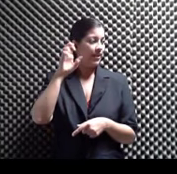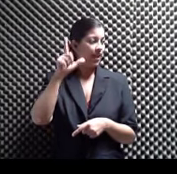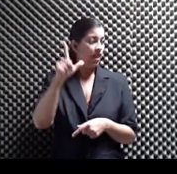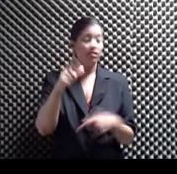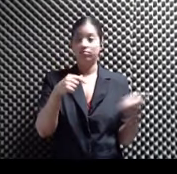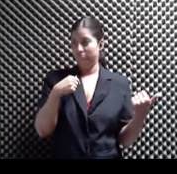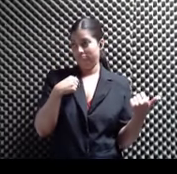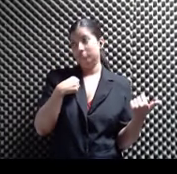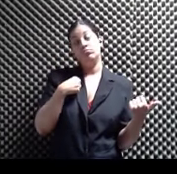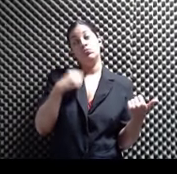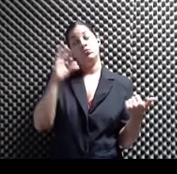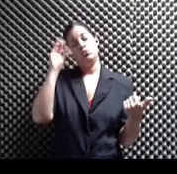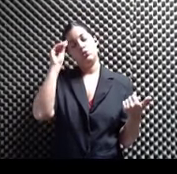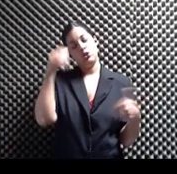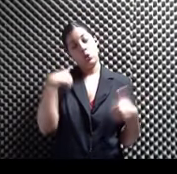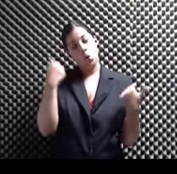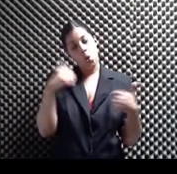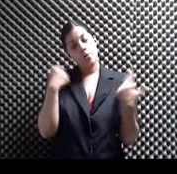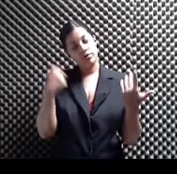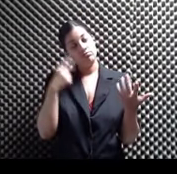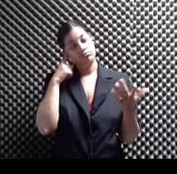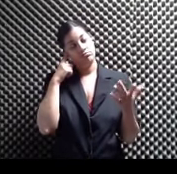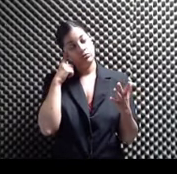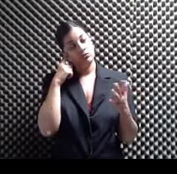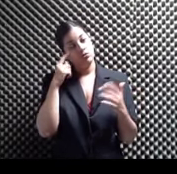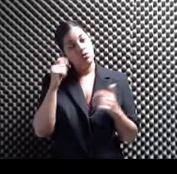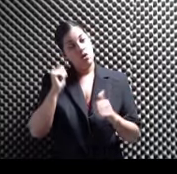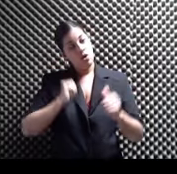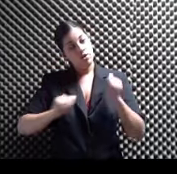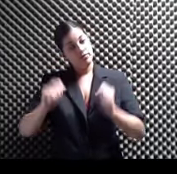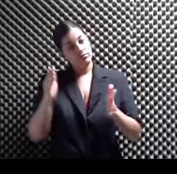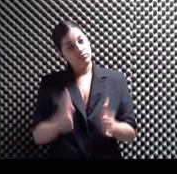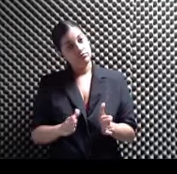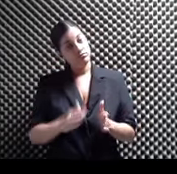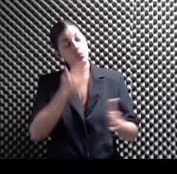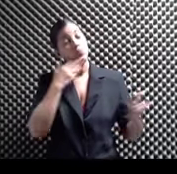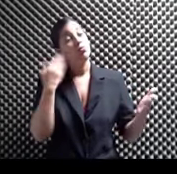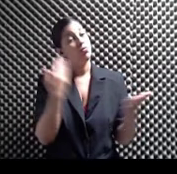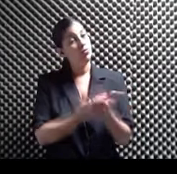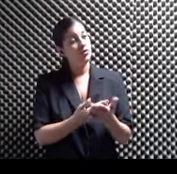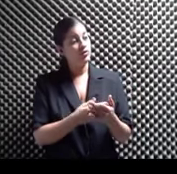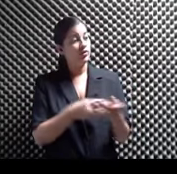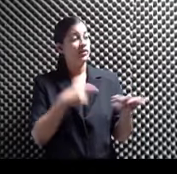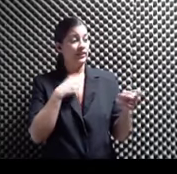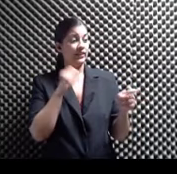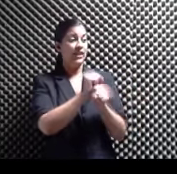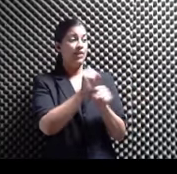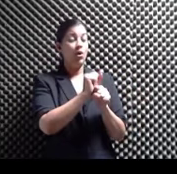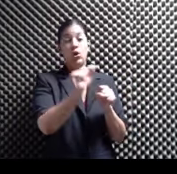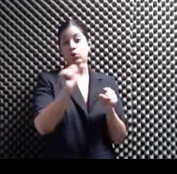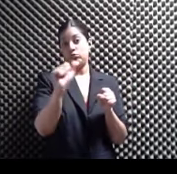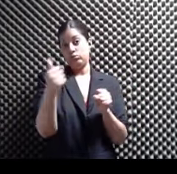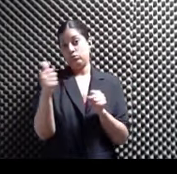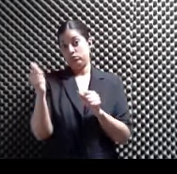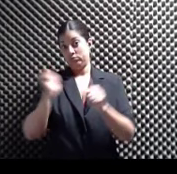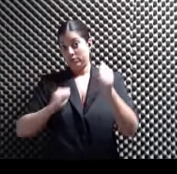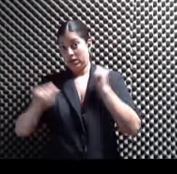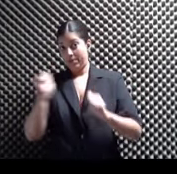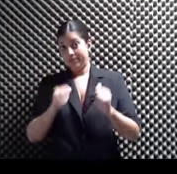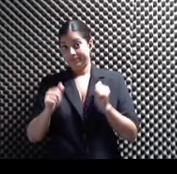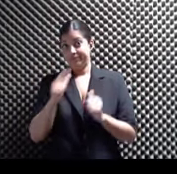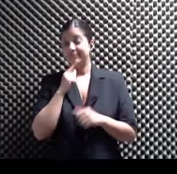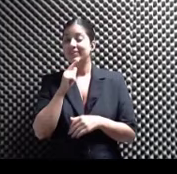muy bien. Sí, me parece que sí. De hecho, fue colega también de Luz María Rondón en El Niño que Enloqueció de Amor. Que fue